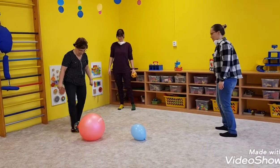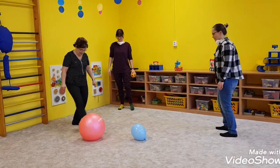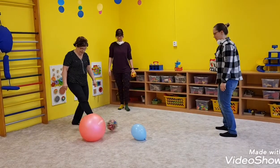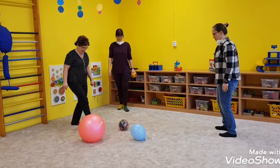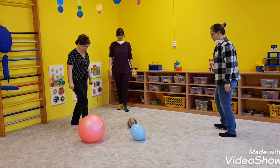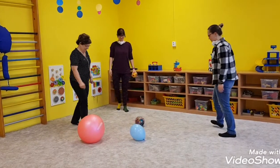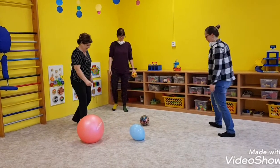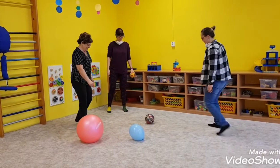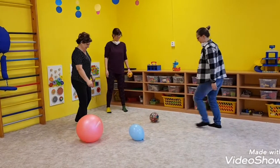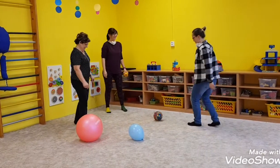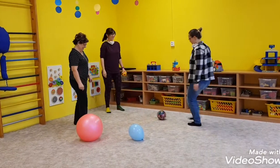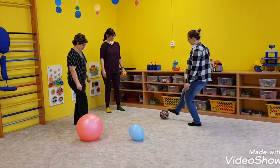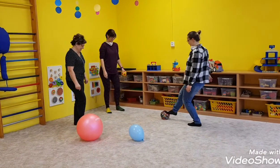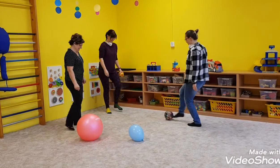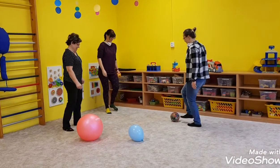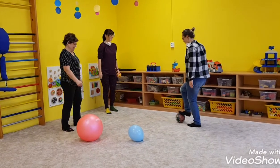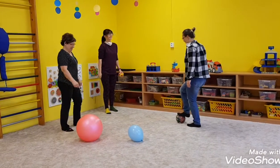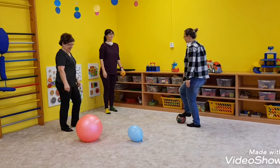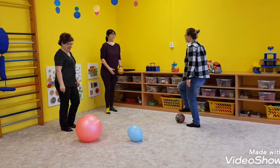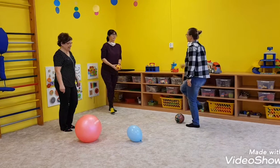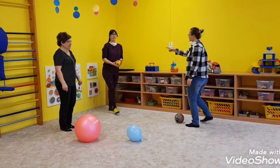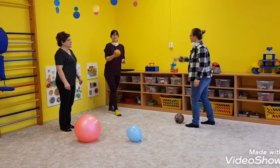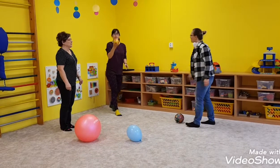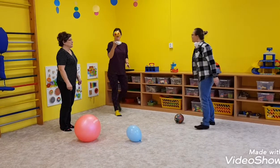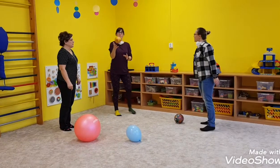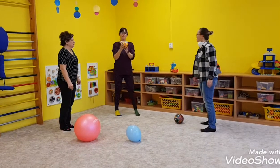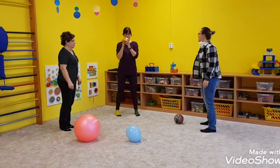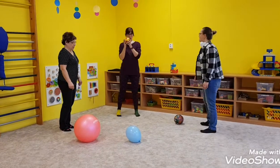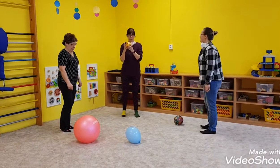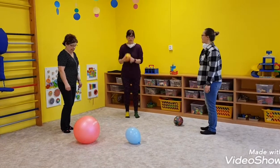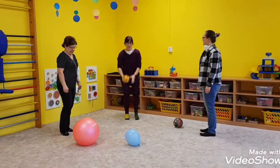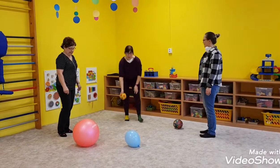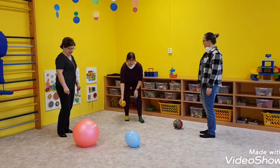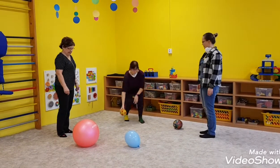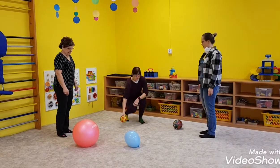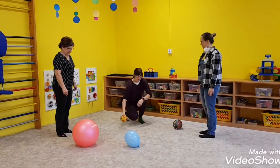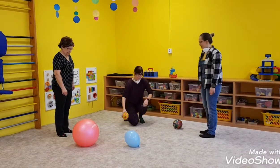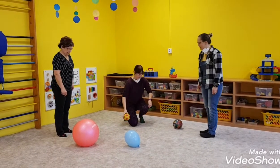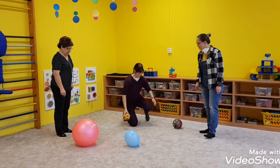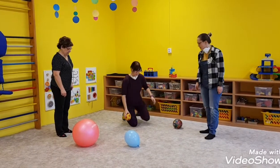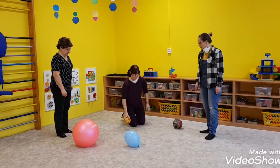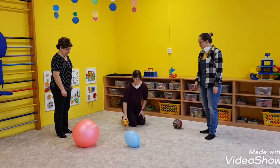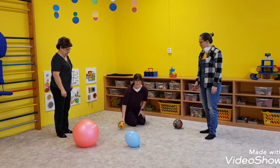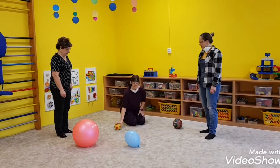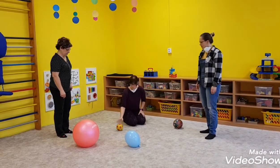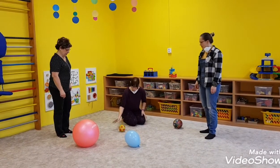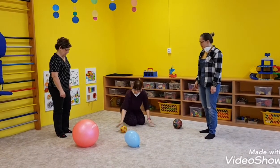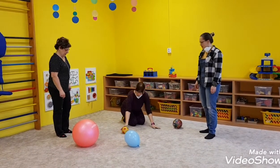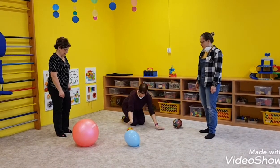Tak, a co tu máš ty? Já mám menší balonek a můžeme jít na zem a můžeme ho